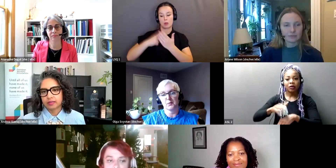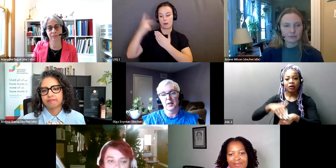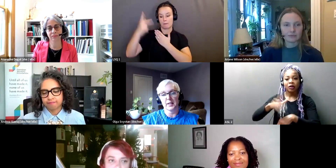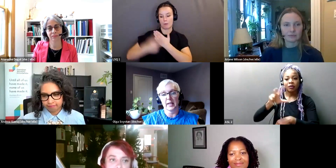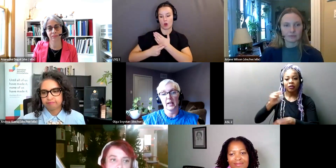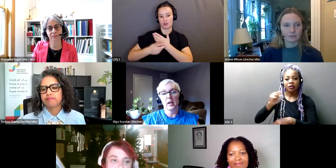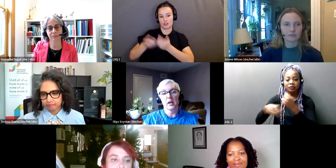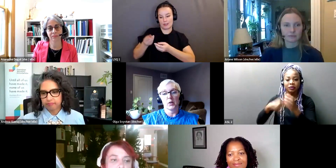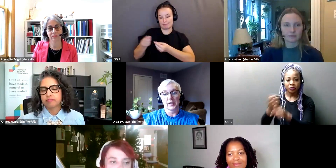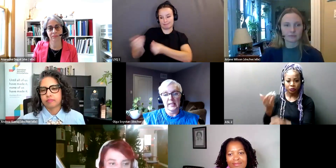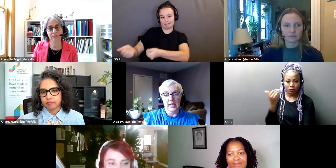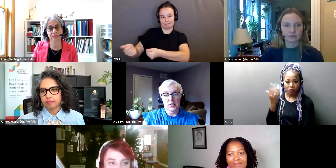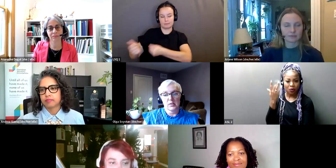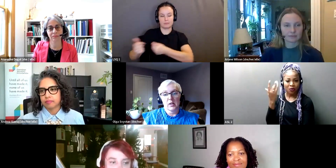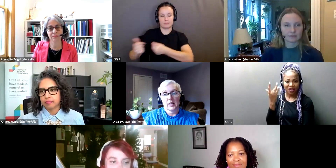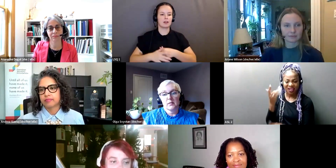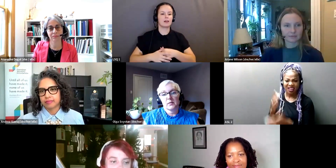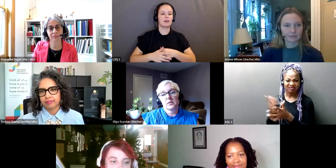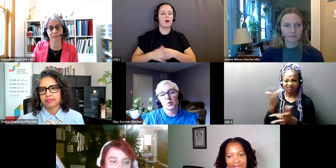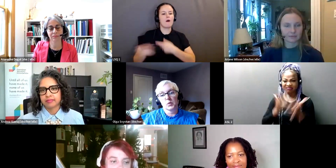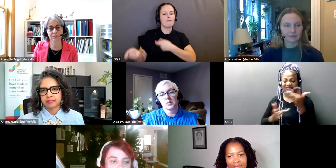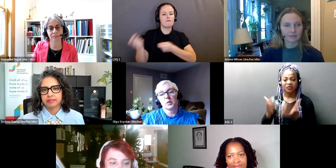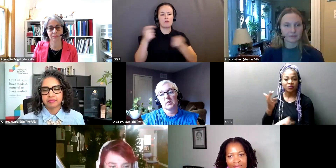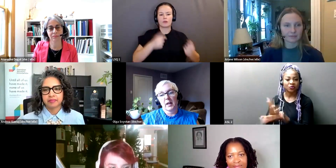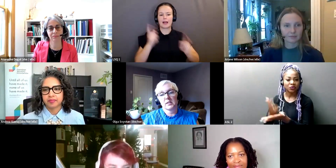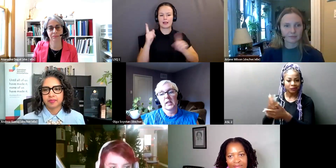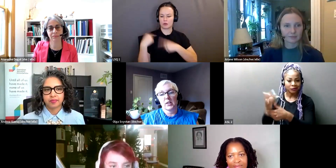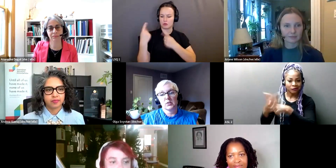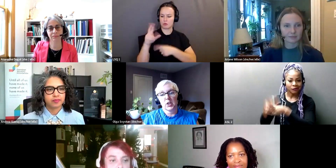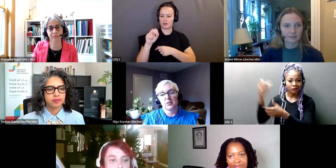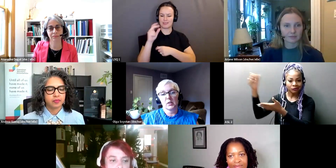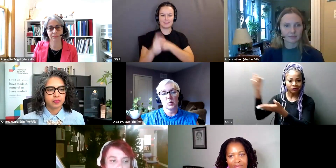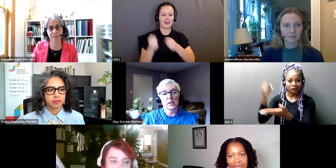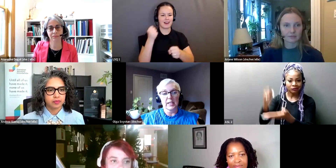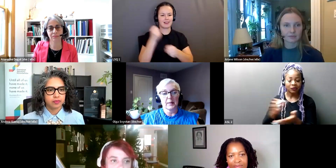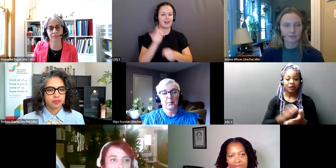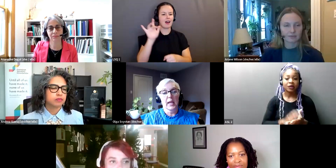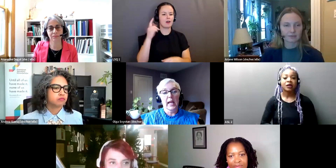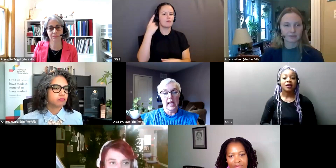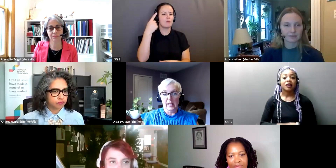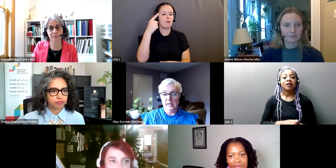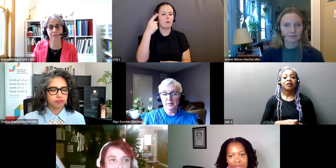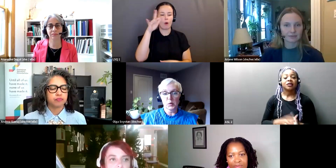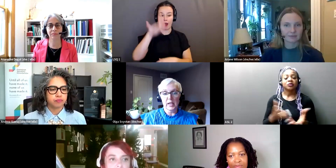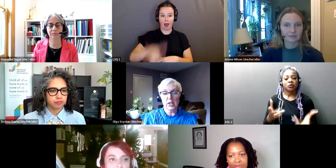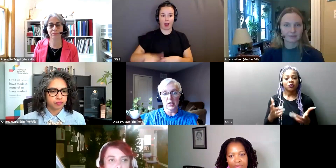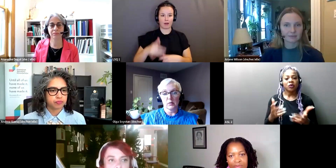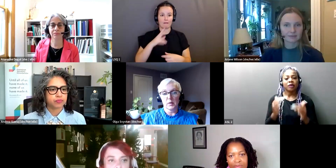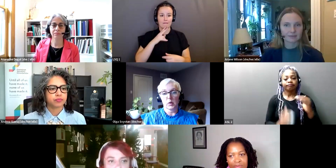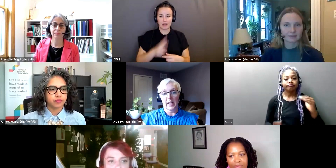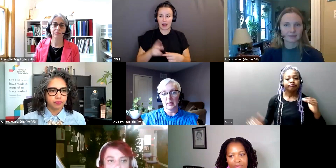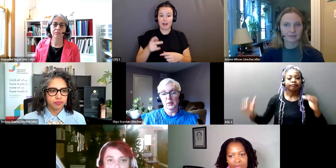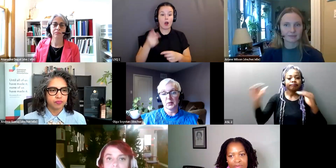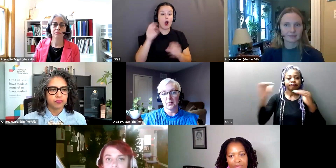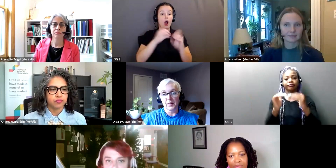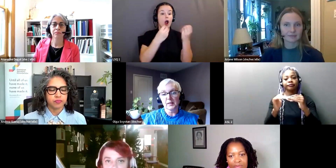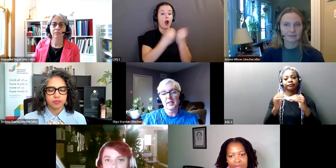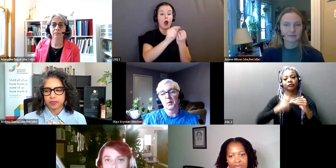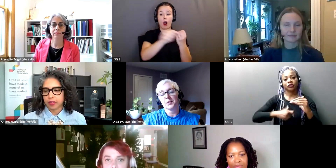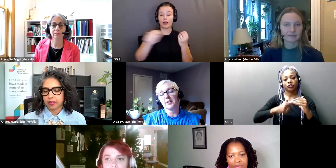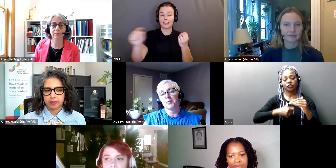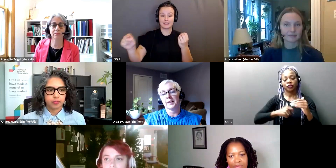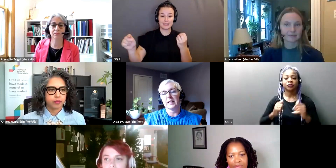pour laquelle la Fondation a été fondée il y a plus de 30 ans, c'est parce qu'il y avait des ressources très limitées pour les organisations